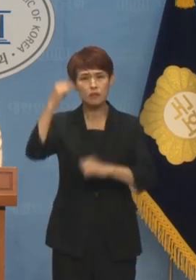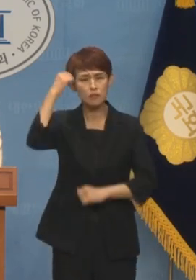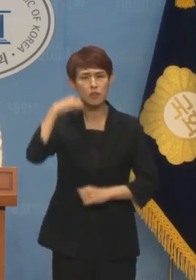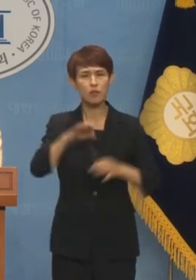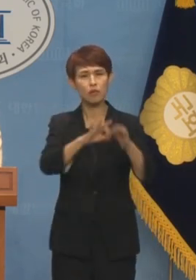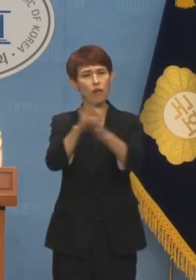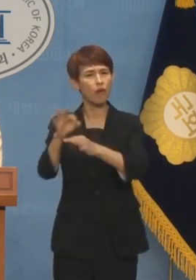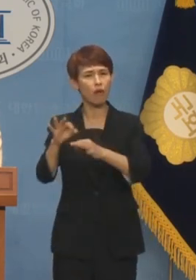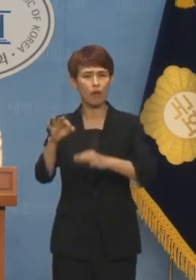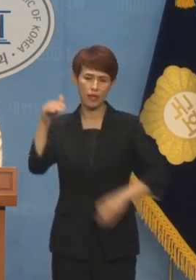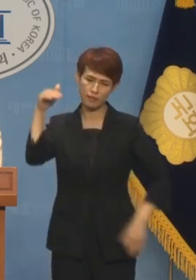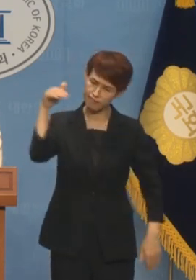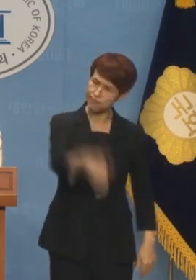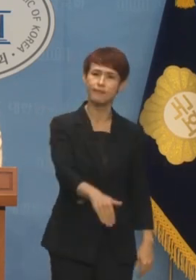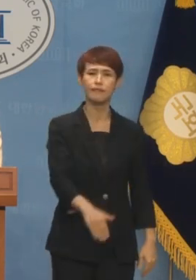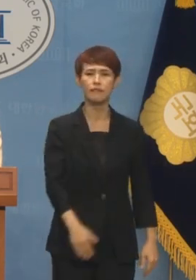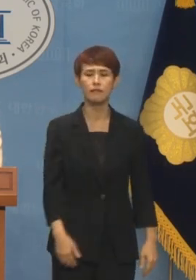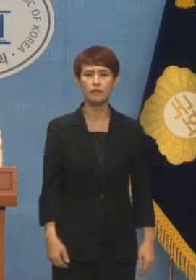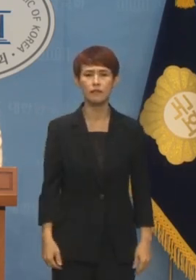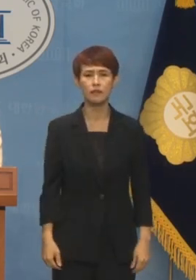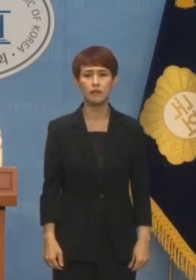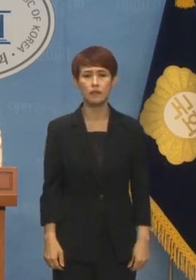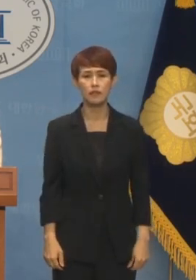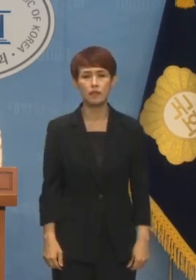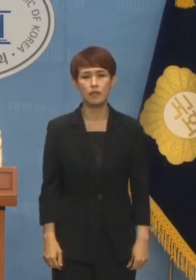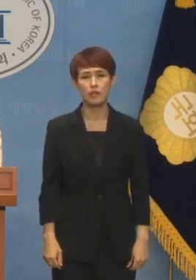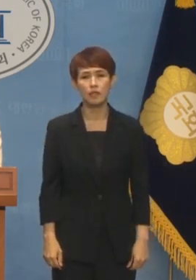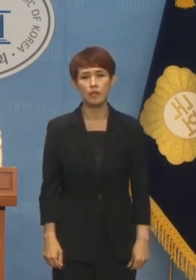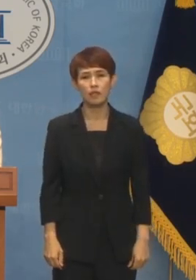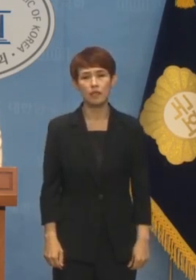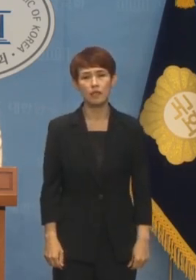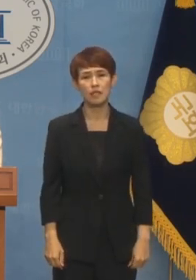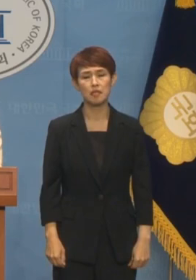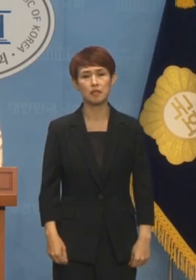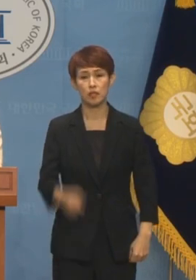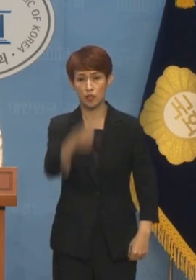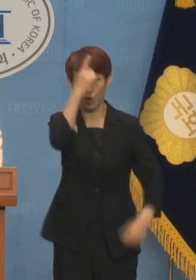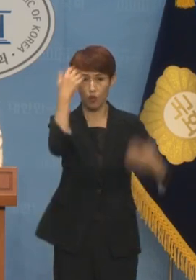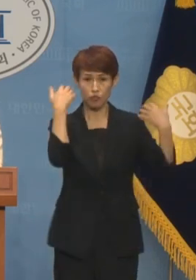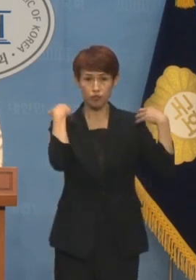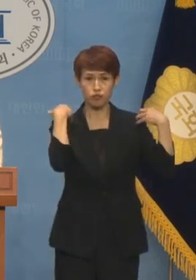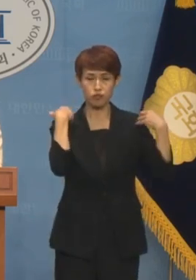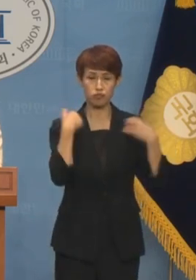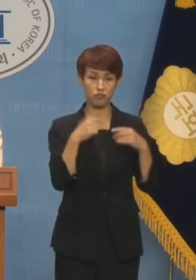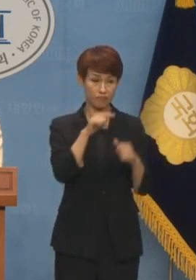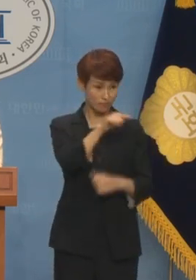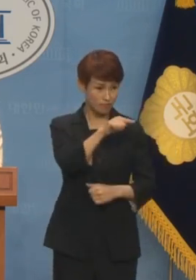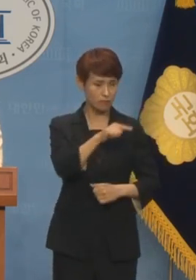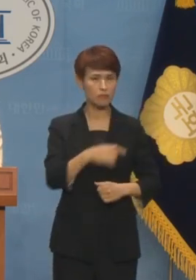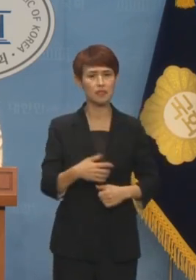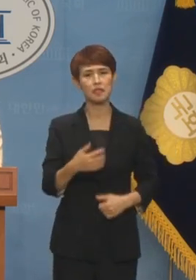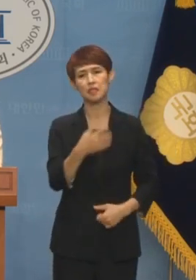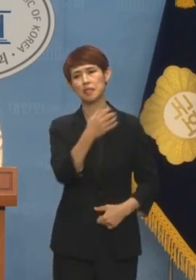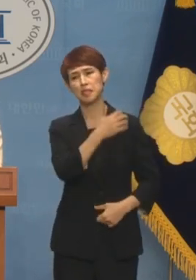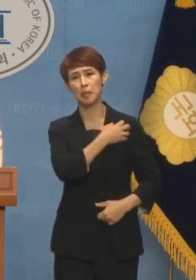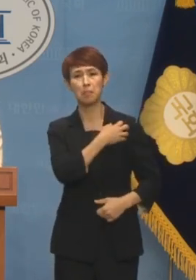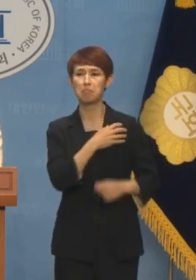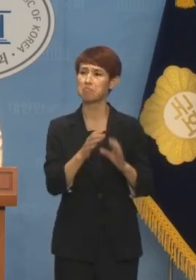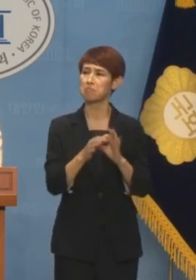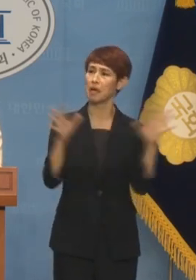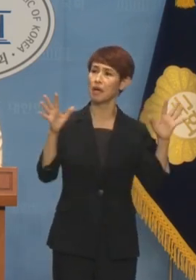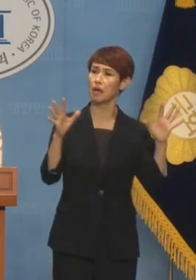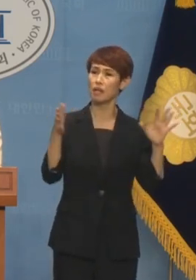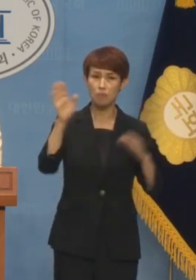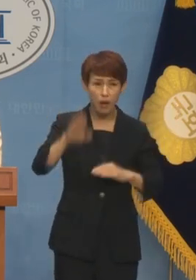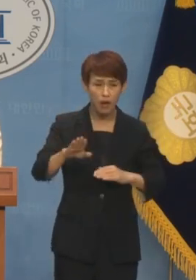경제는 역성장입니다. 아무리 무책임한 정부라지만 전혀 공감하지 못할